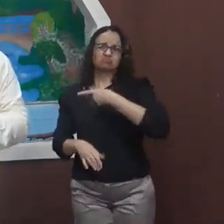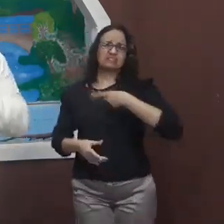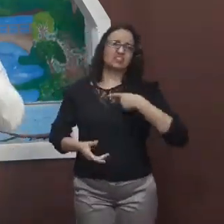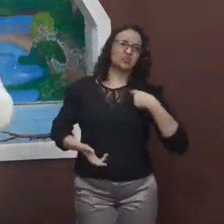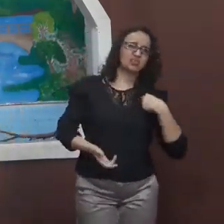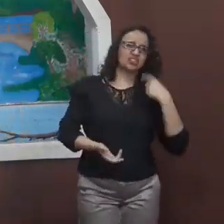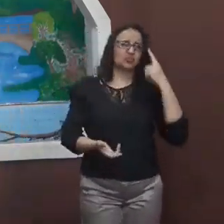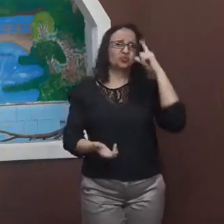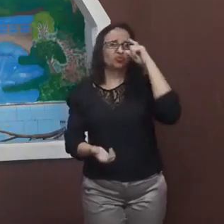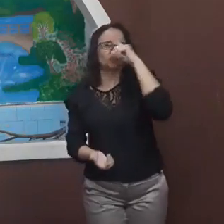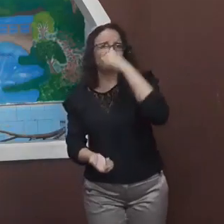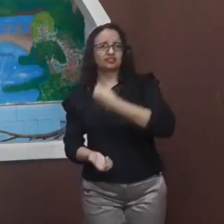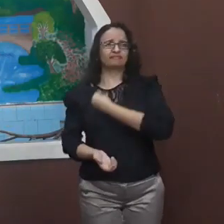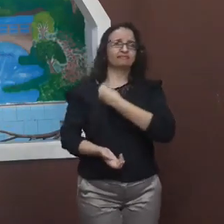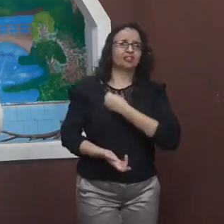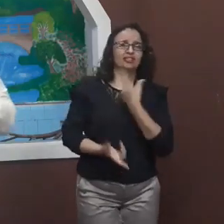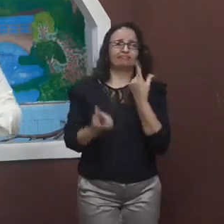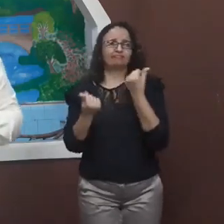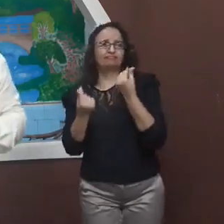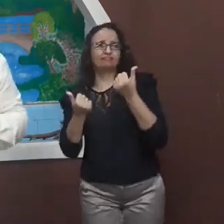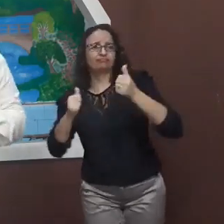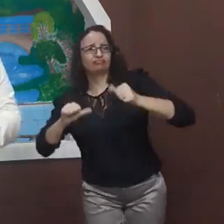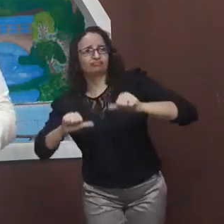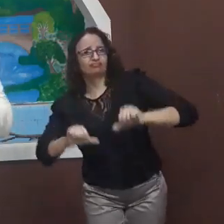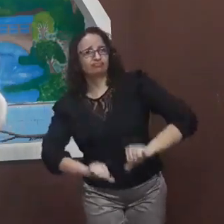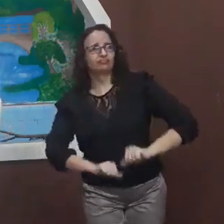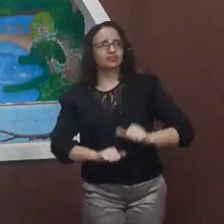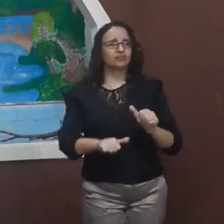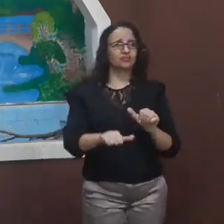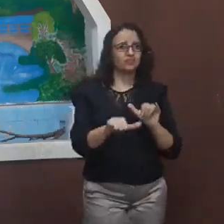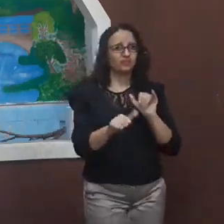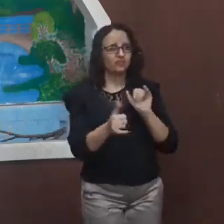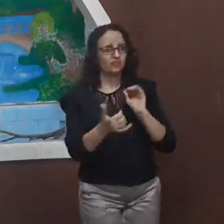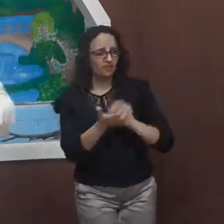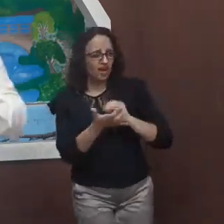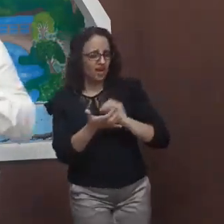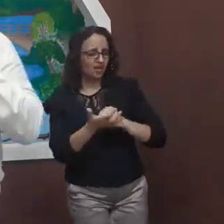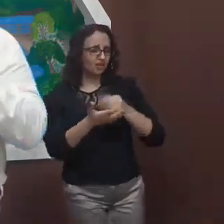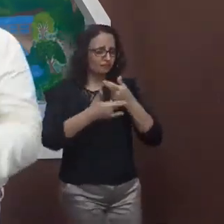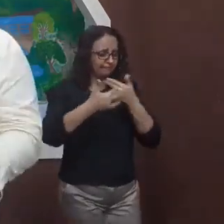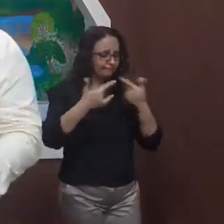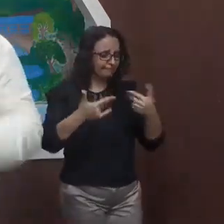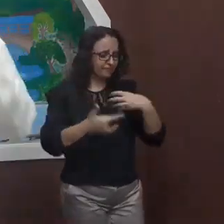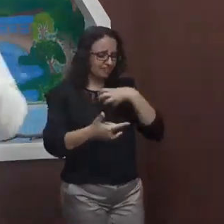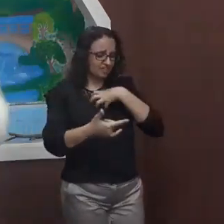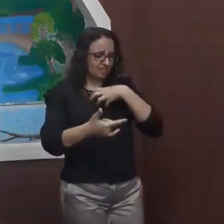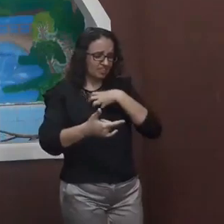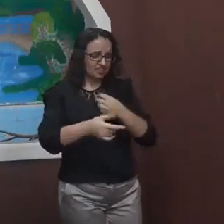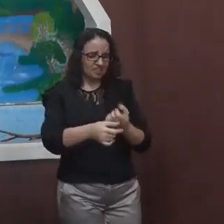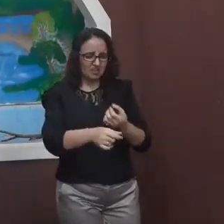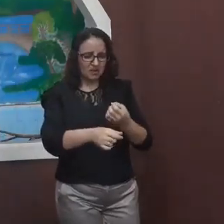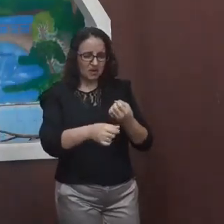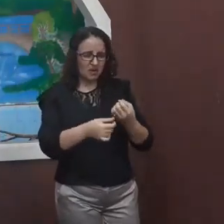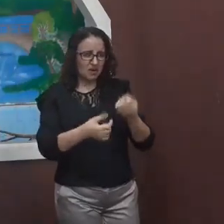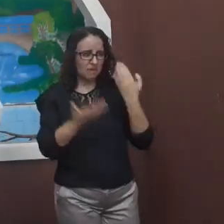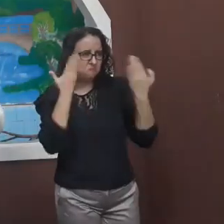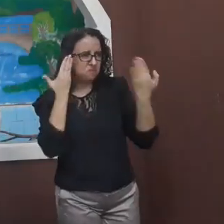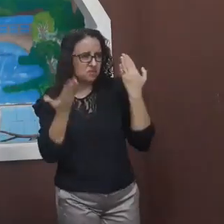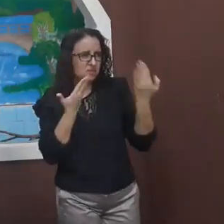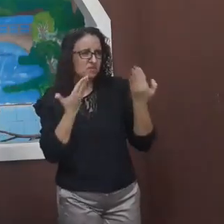financeira. Não abandone o Senhor. Pastor, estou passando por dificuldades emocionais. Não abandone o